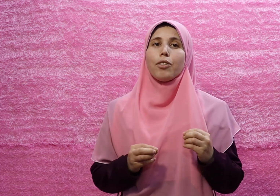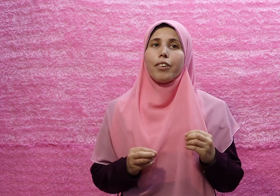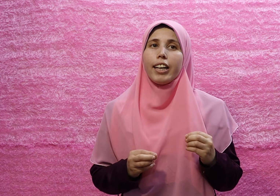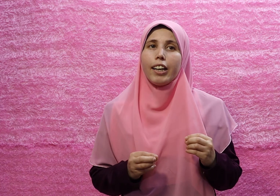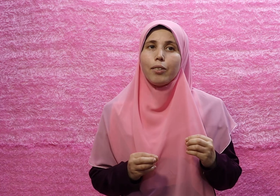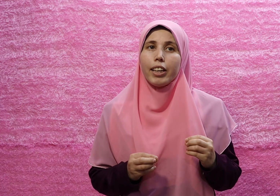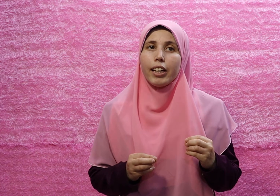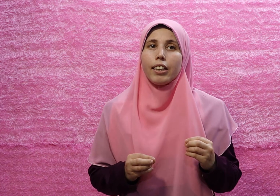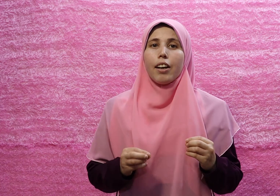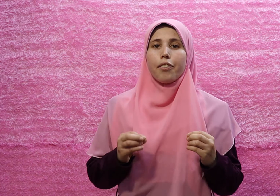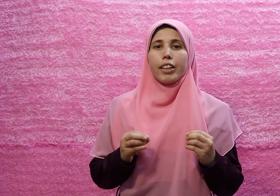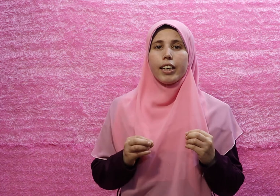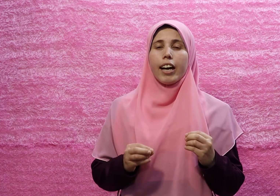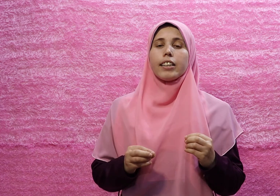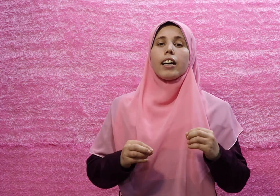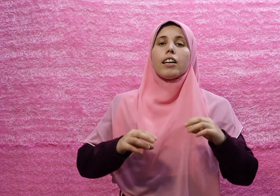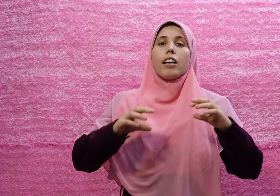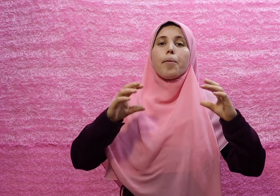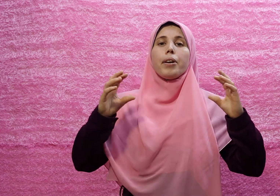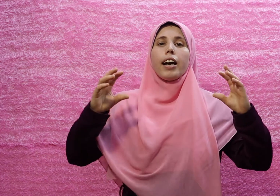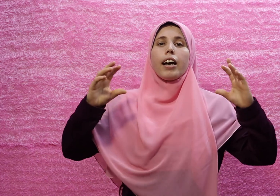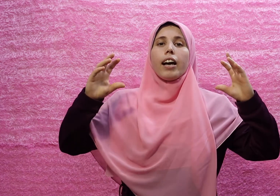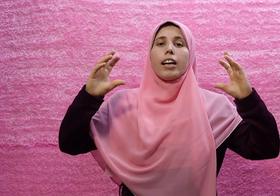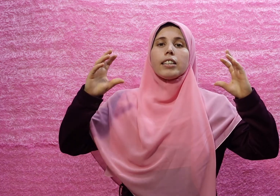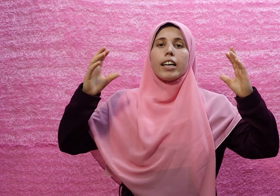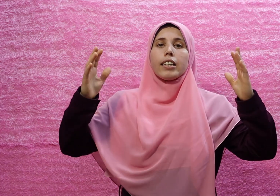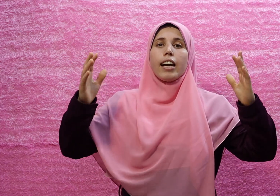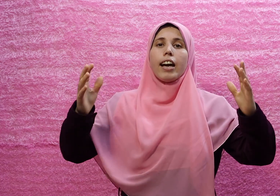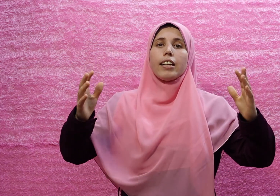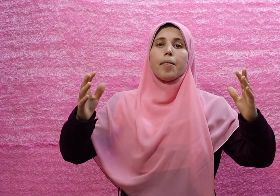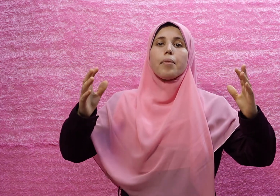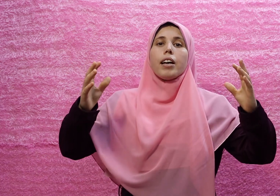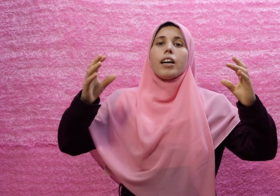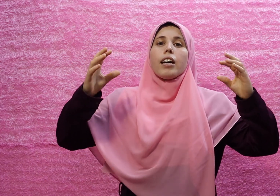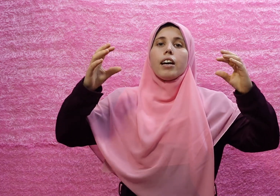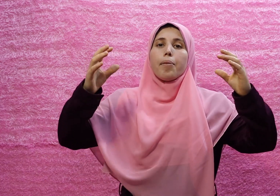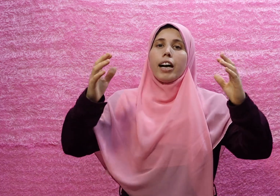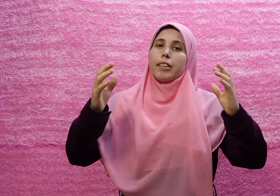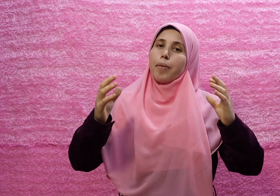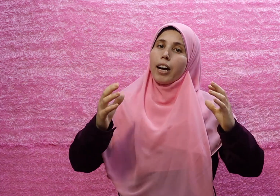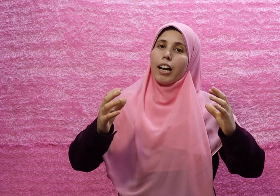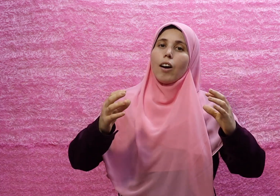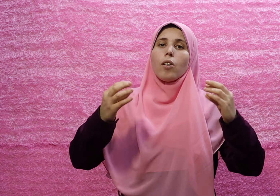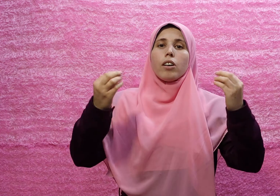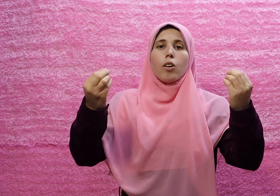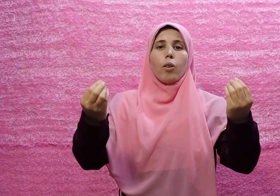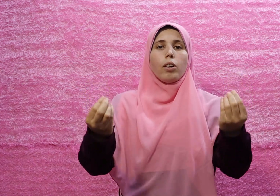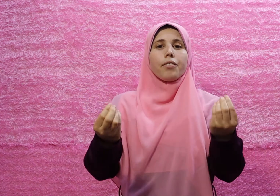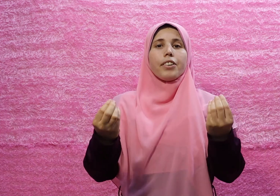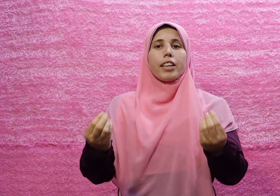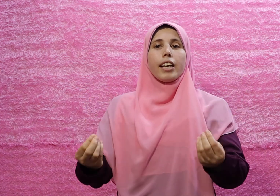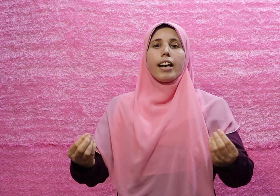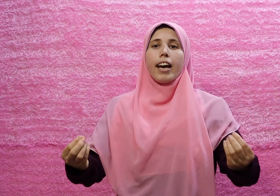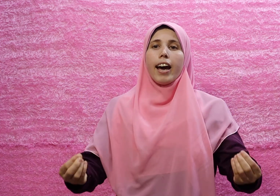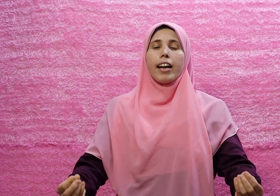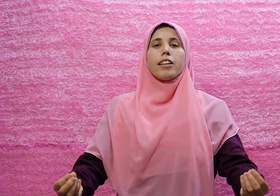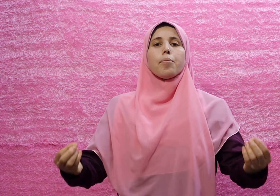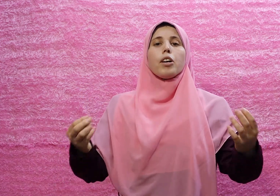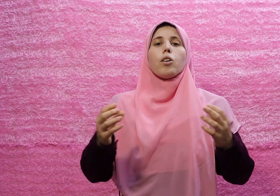فين يا حلوين؟ في الجنه. ربنا قال لسيدنا ادم بعد ما خلقه اقعد في الجنه يا ادم.